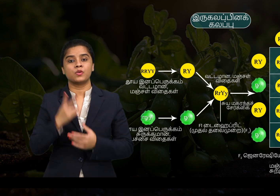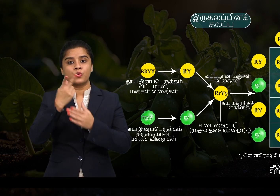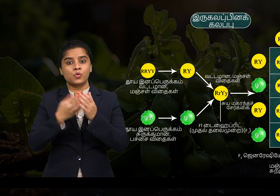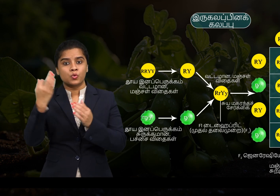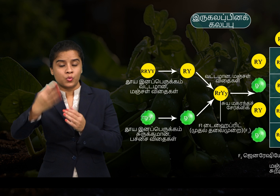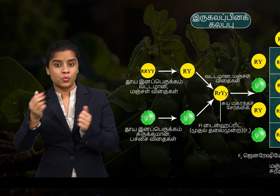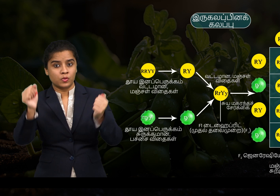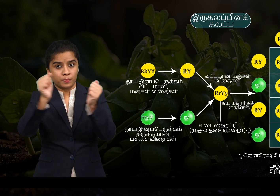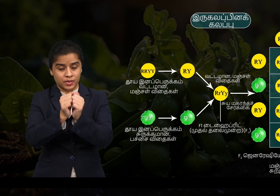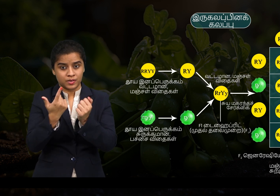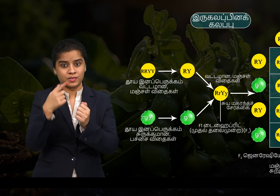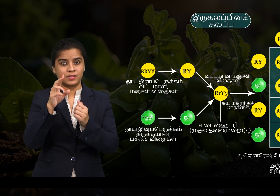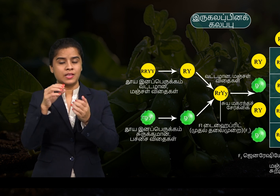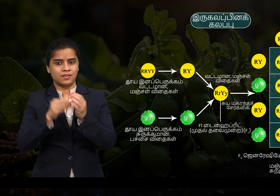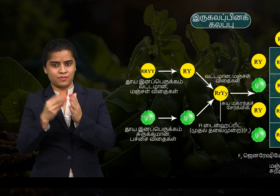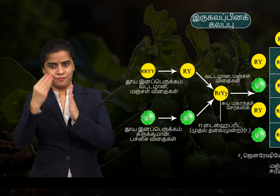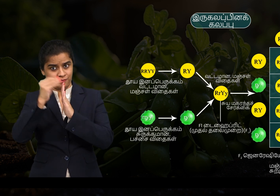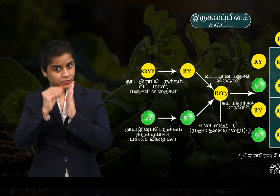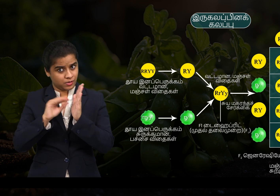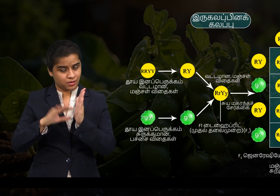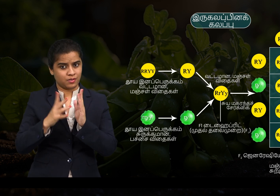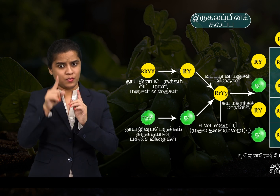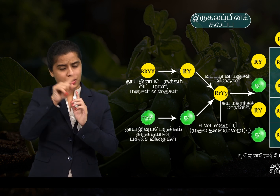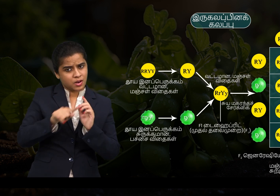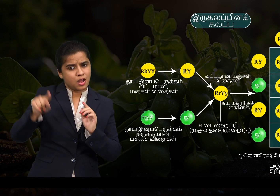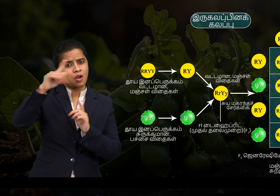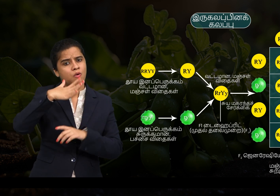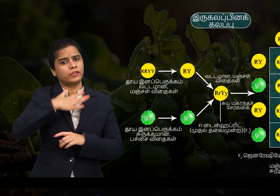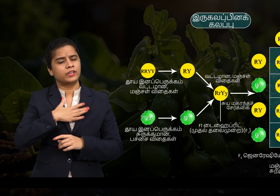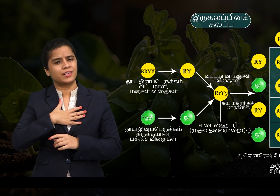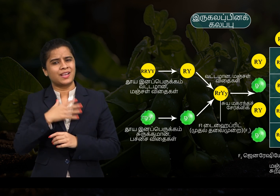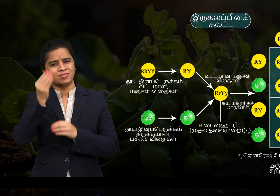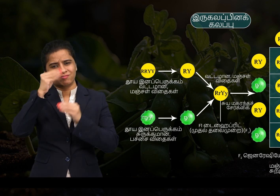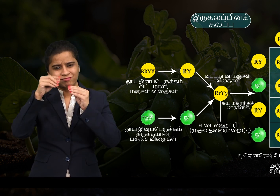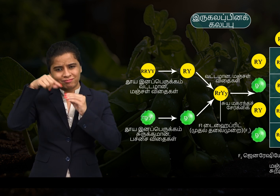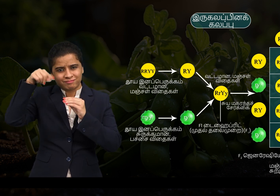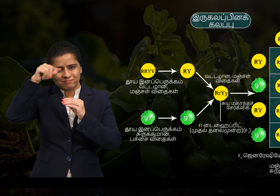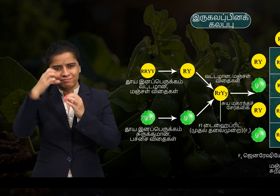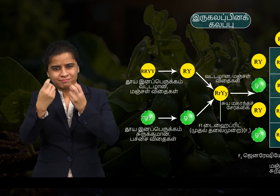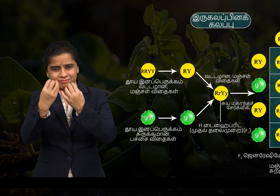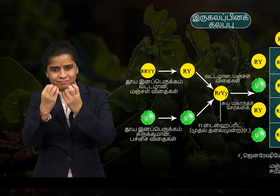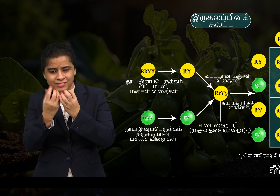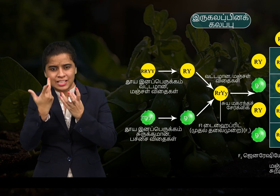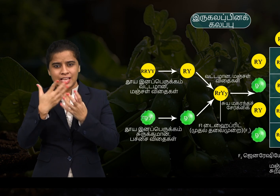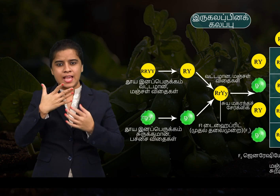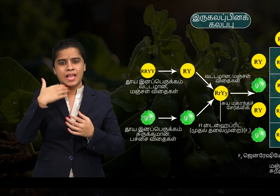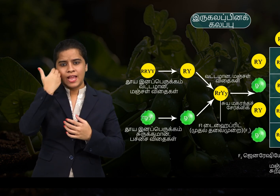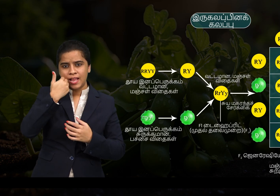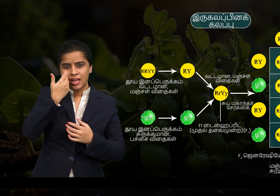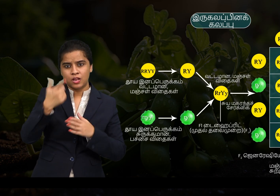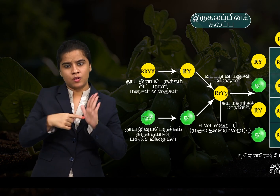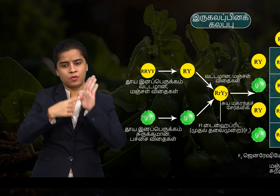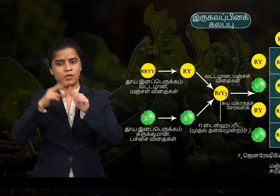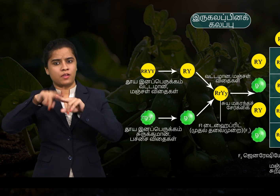இரட்டை பண்பு கலப்பு குறுக்கின் போது F2 தலைமுறையில் வட்ட பச்சை மற்றும் சுருக்கப்பட்ட மஞ்சள் நிறத்துடன்